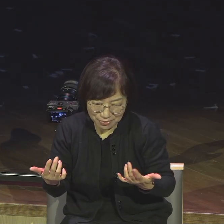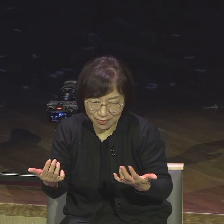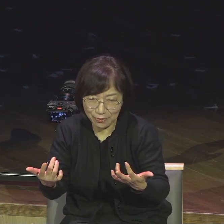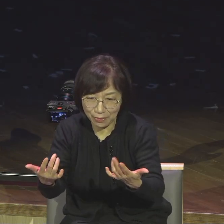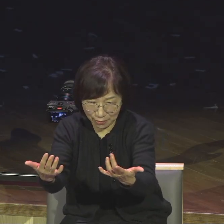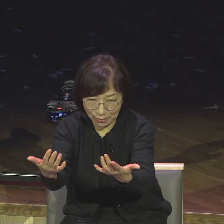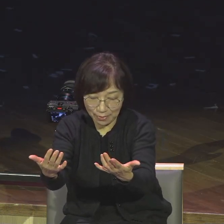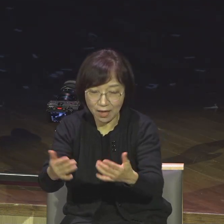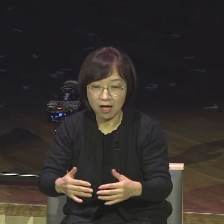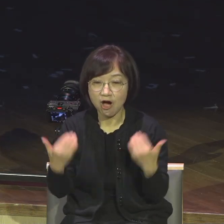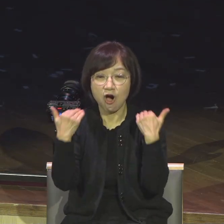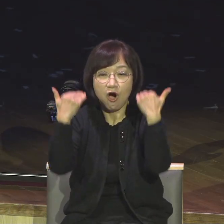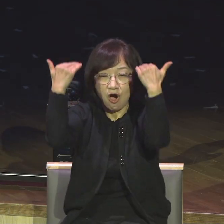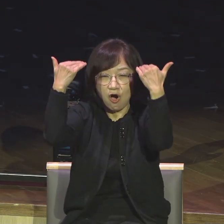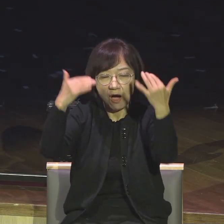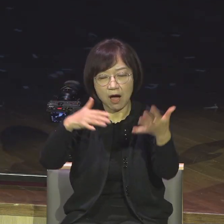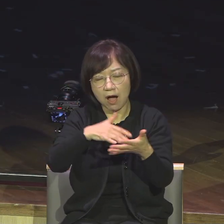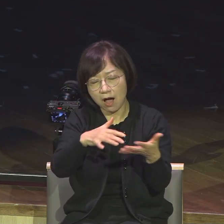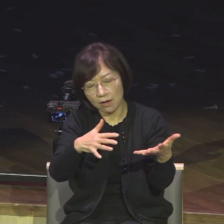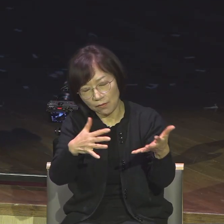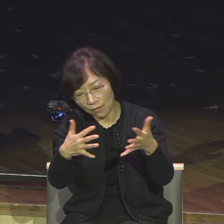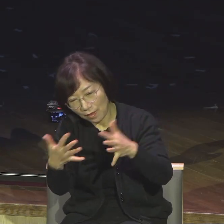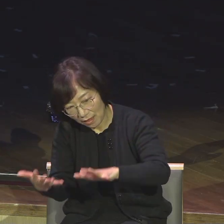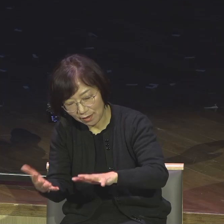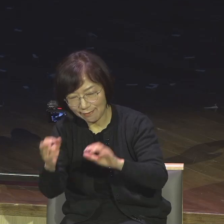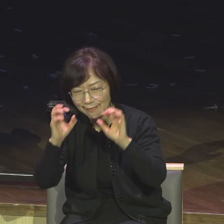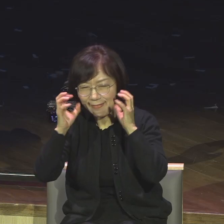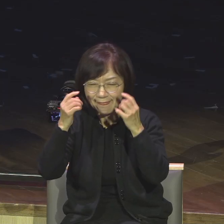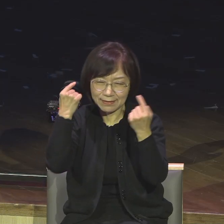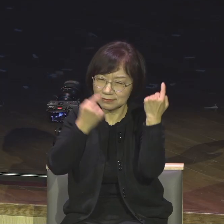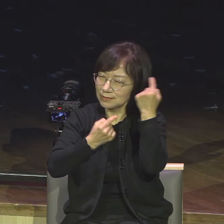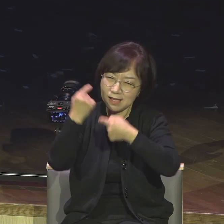많은 어른들이 죽고 아이들이 다치는 일이 생겼어.